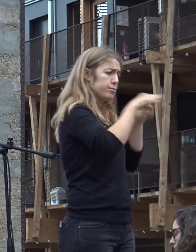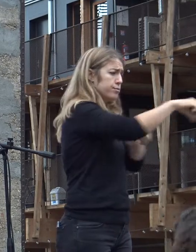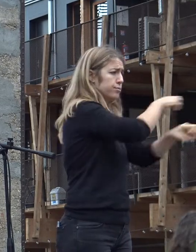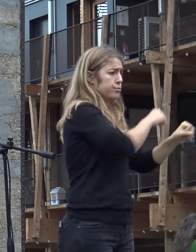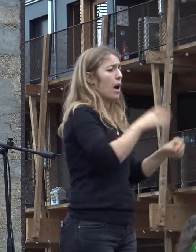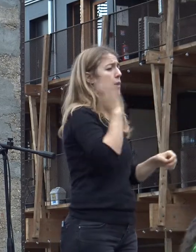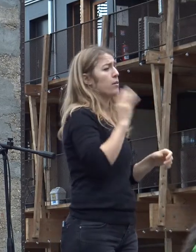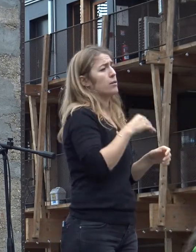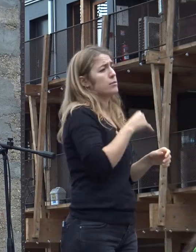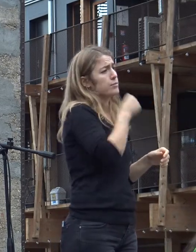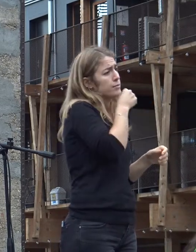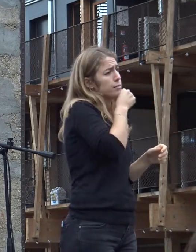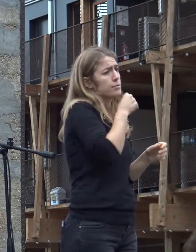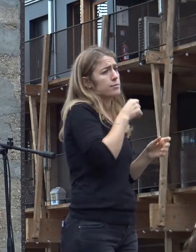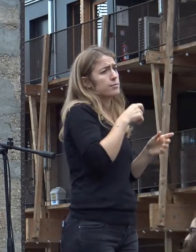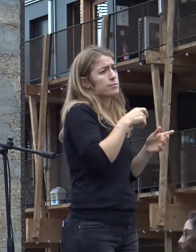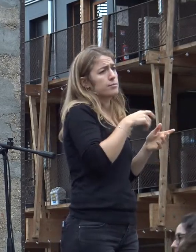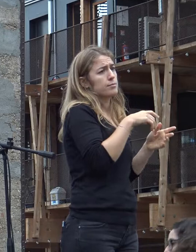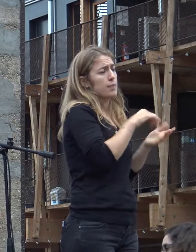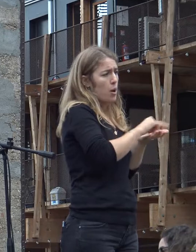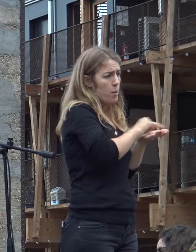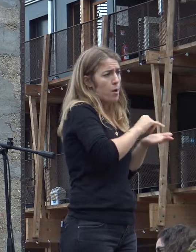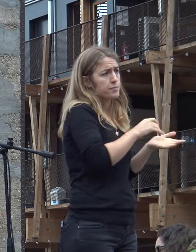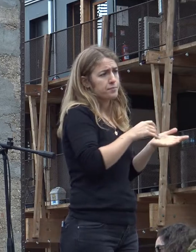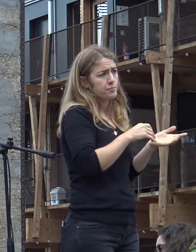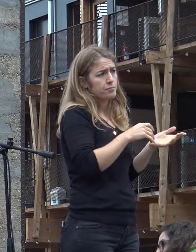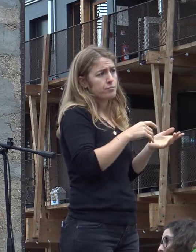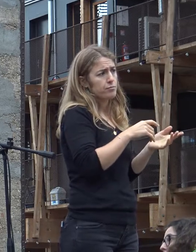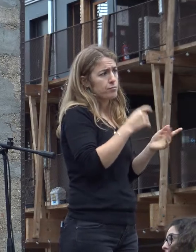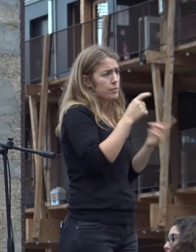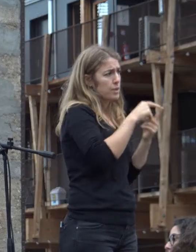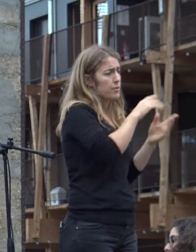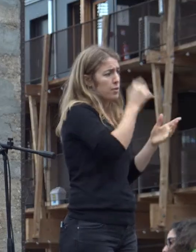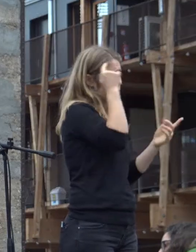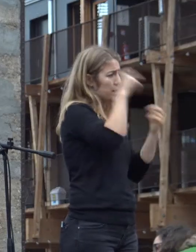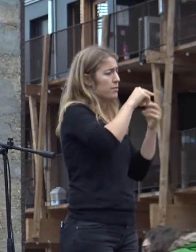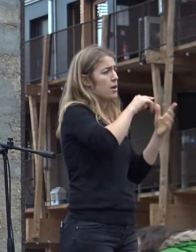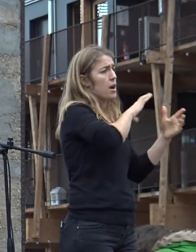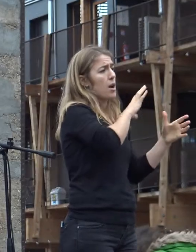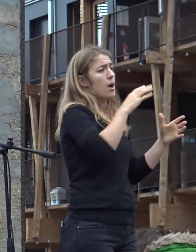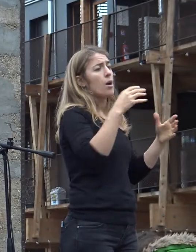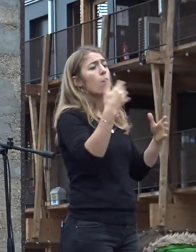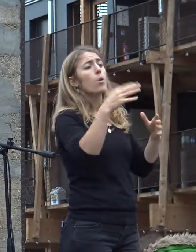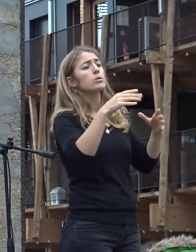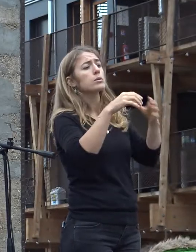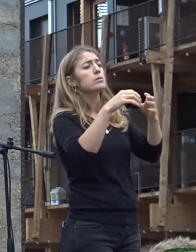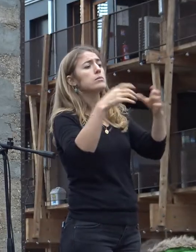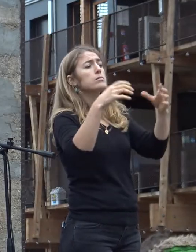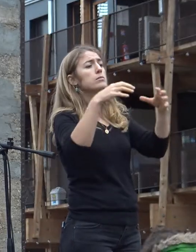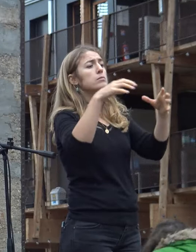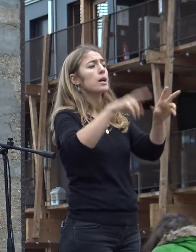de l'ancien aéroport afin que ces terres n'aillent pas à l'agrandissement d'autres formes